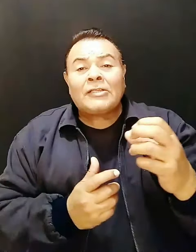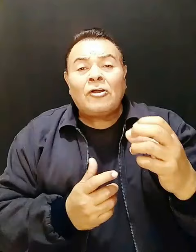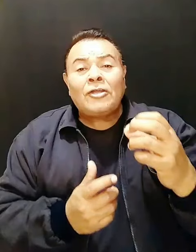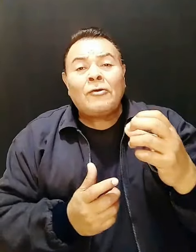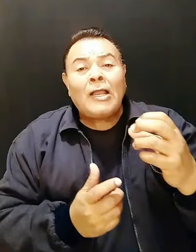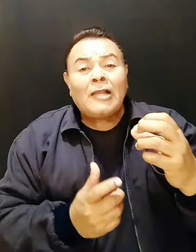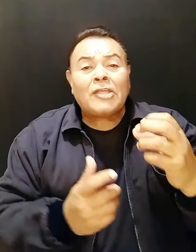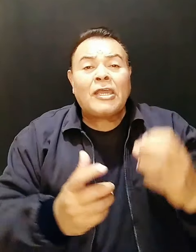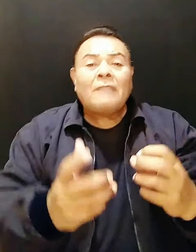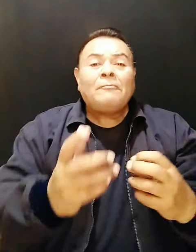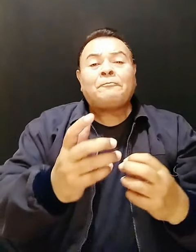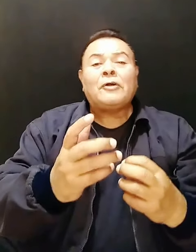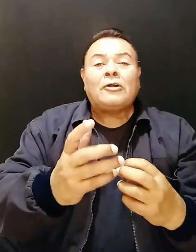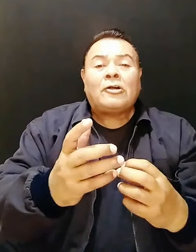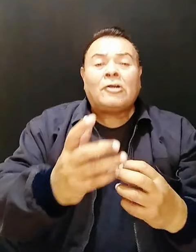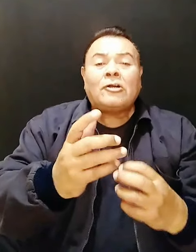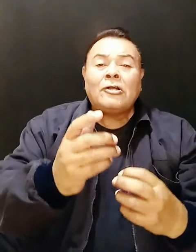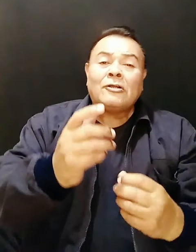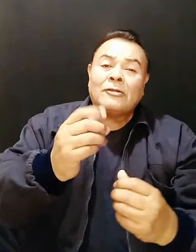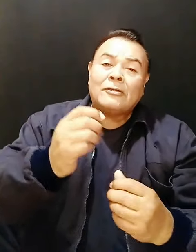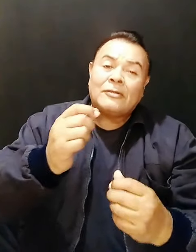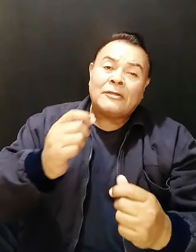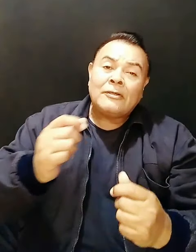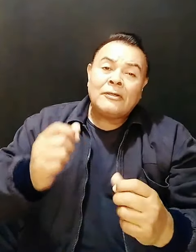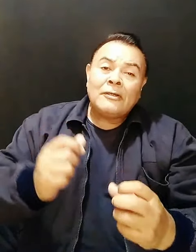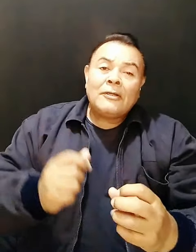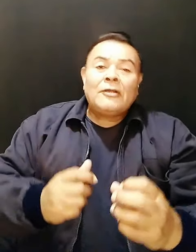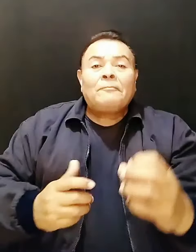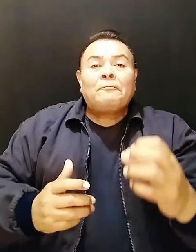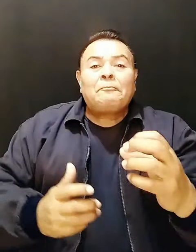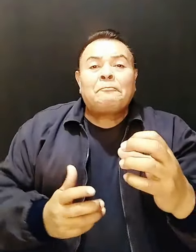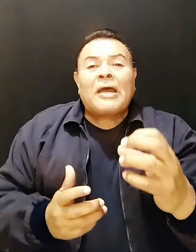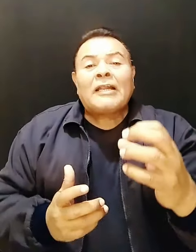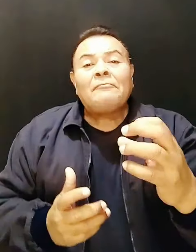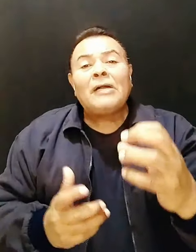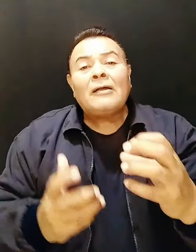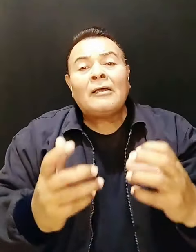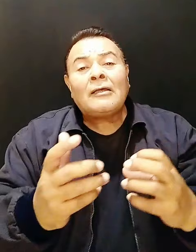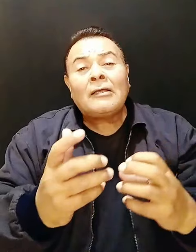todo el tiempo para amarte.